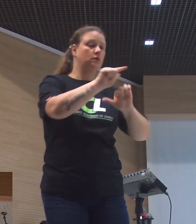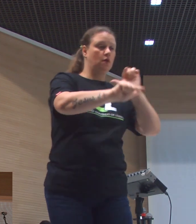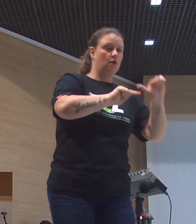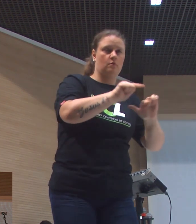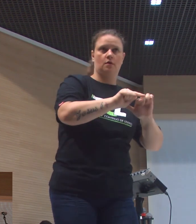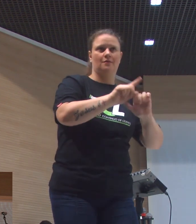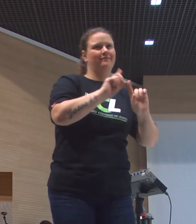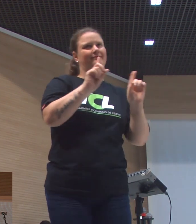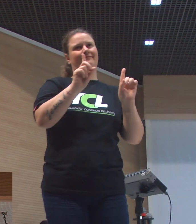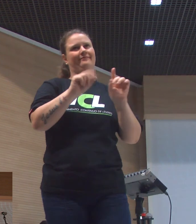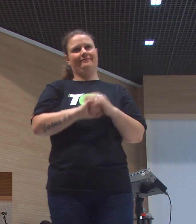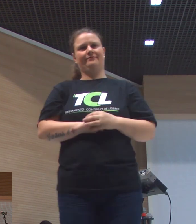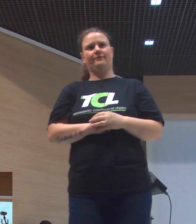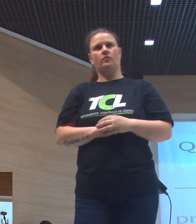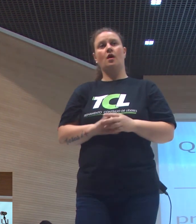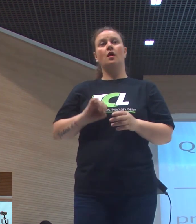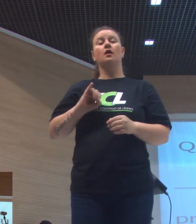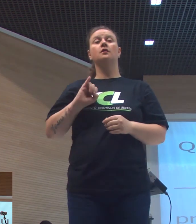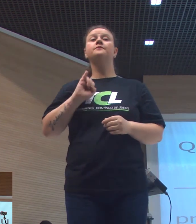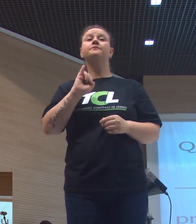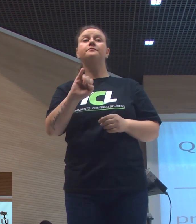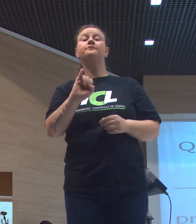Quando alguém diz